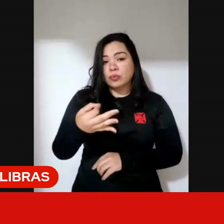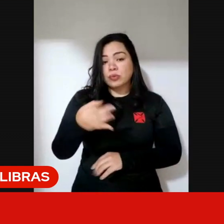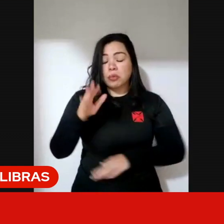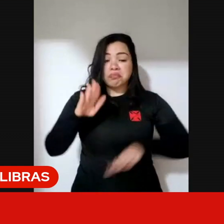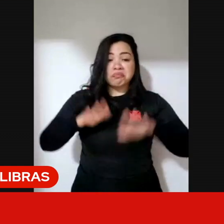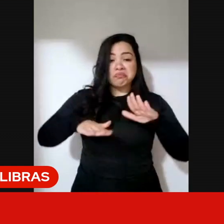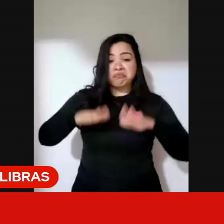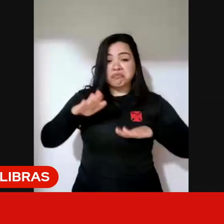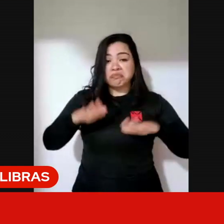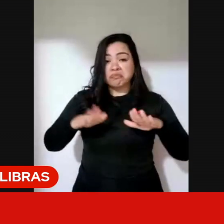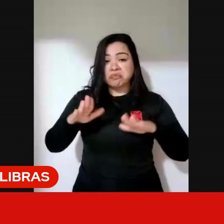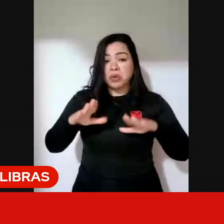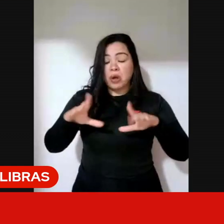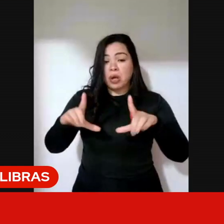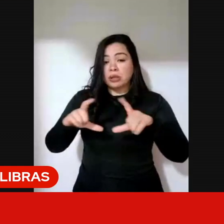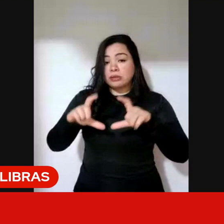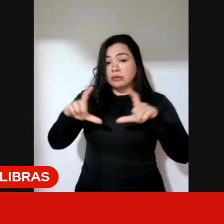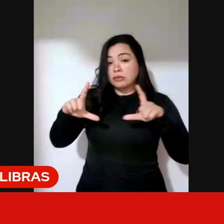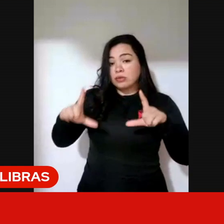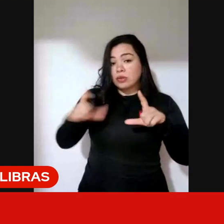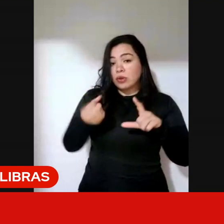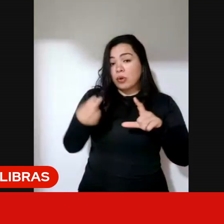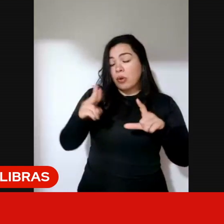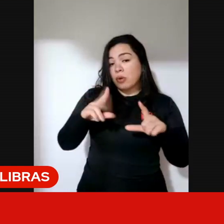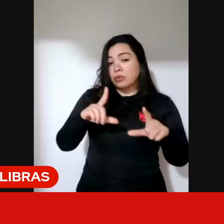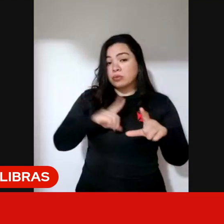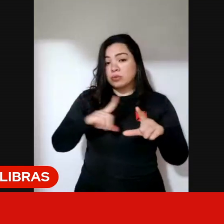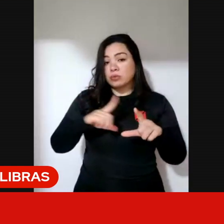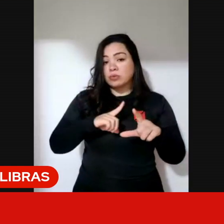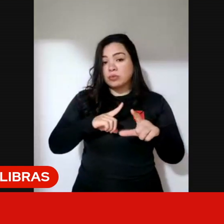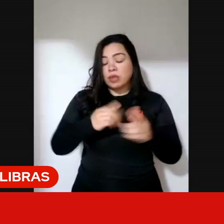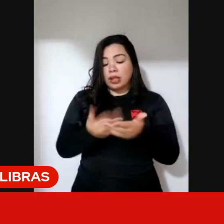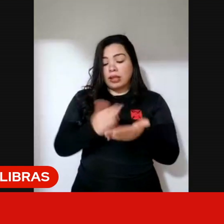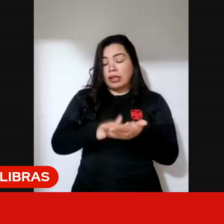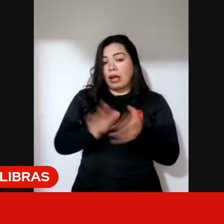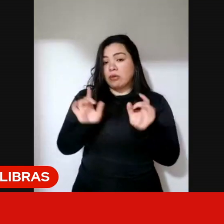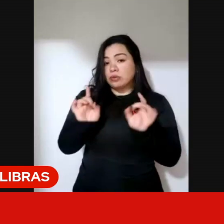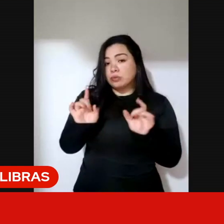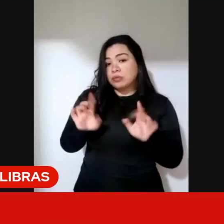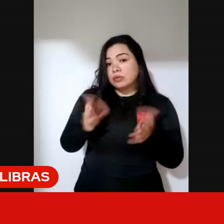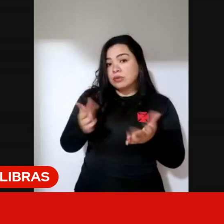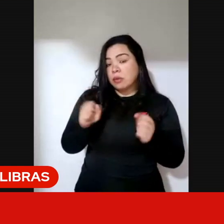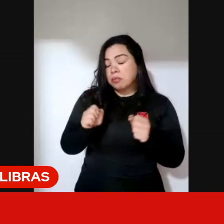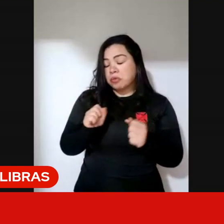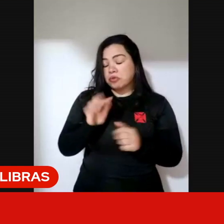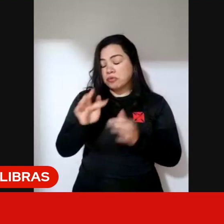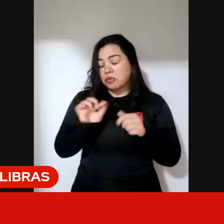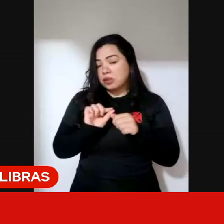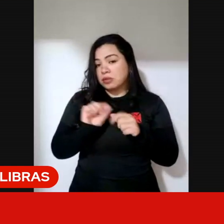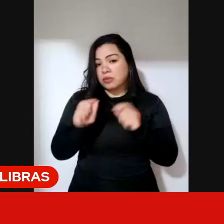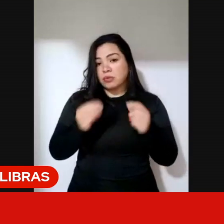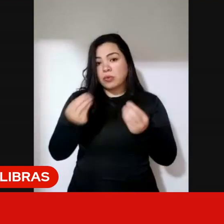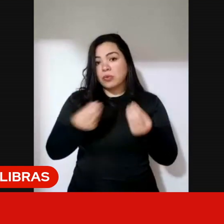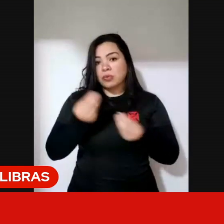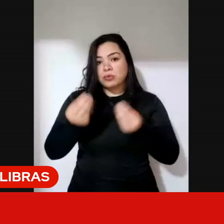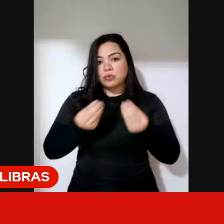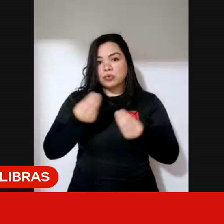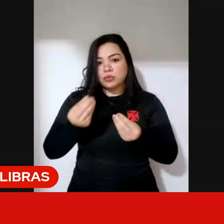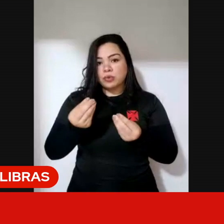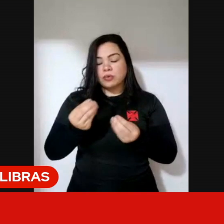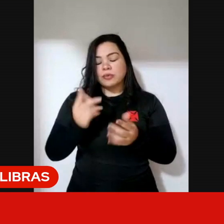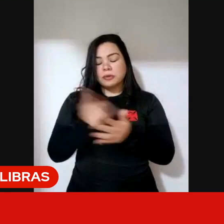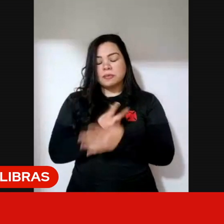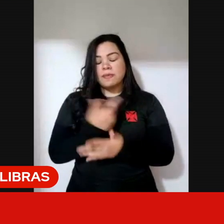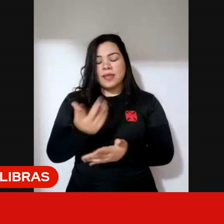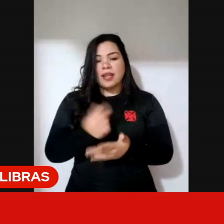um certificado, ou existe uma aula específica que você pode fazer? Como acontece